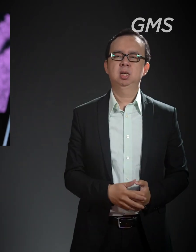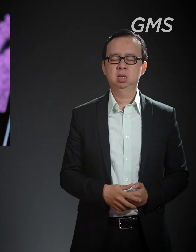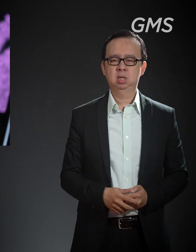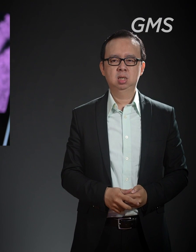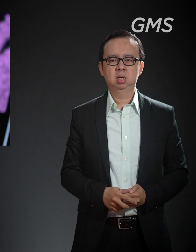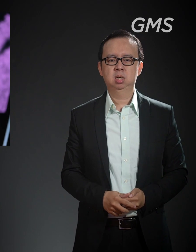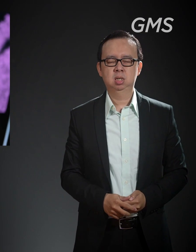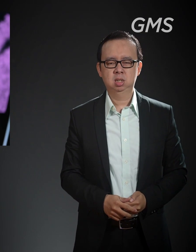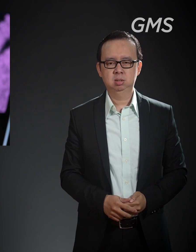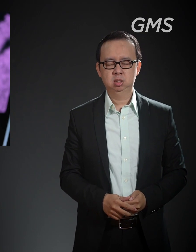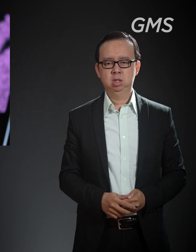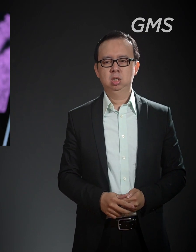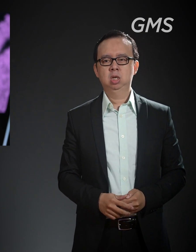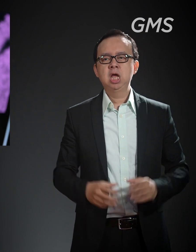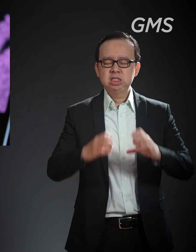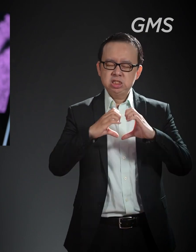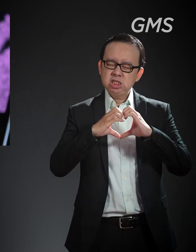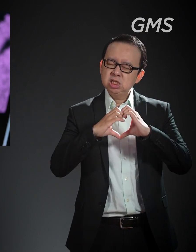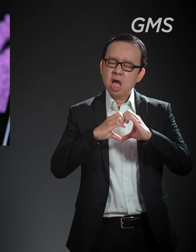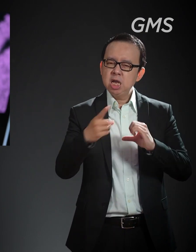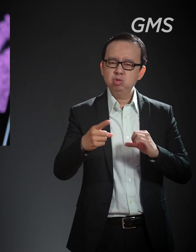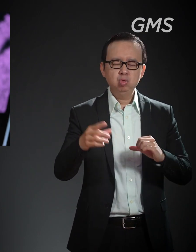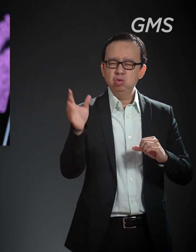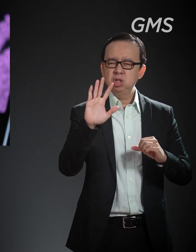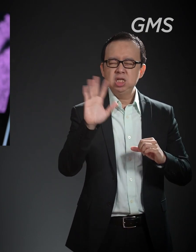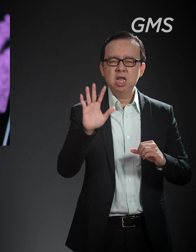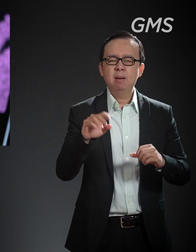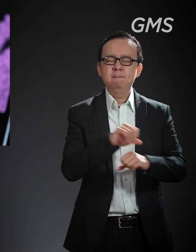Cinta nggak bisa dipaksa. Demikianlah pepatah yang kita sering dengarkan.